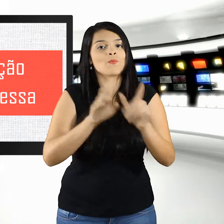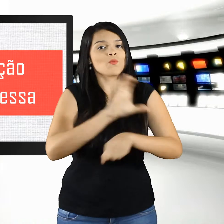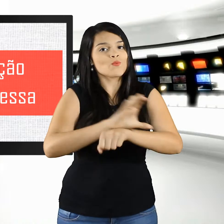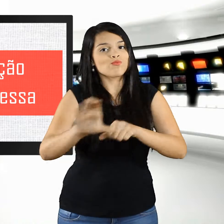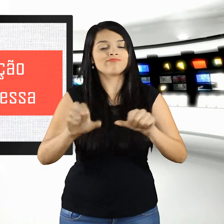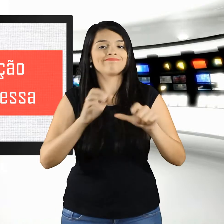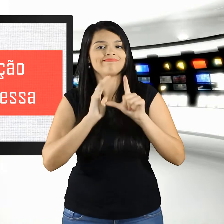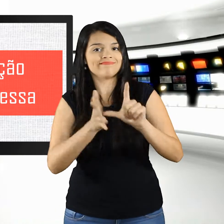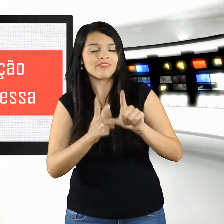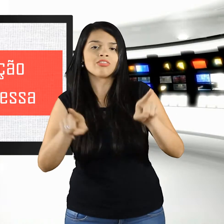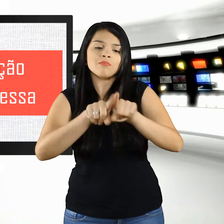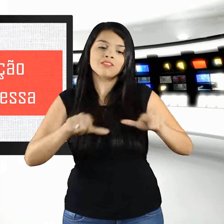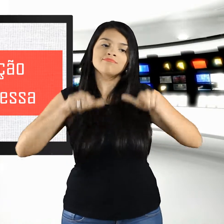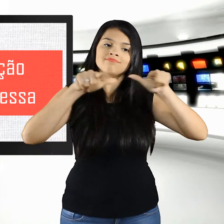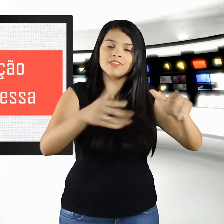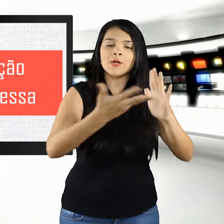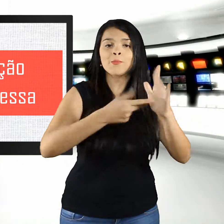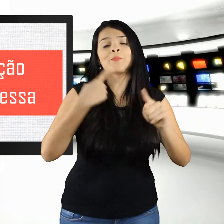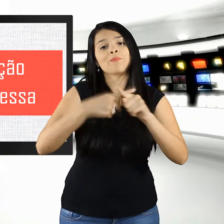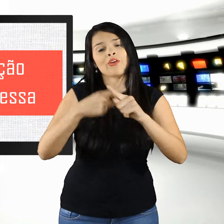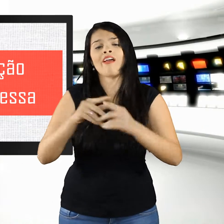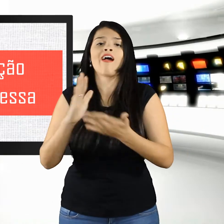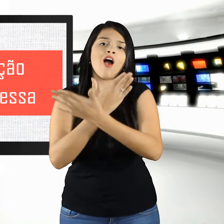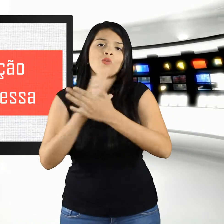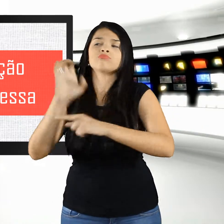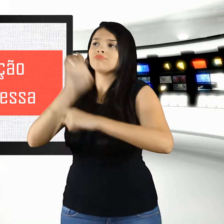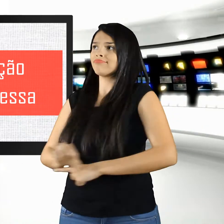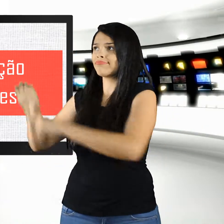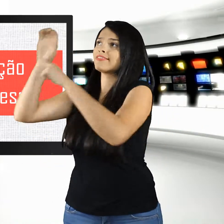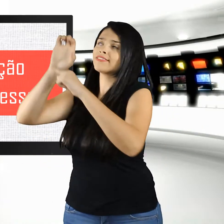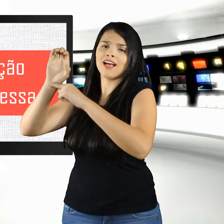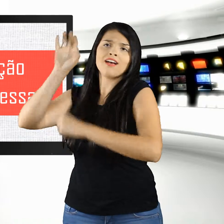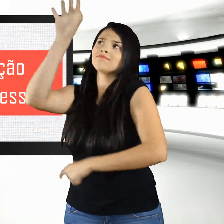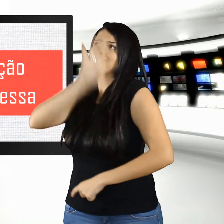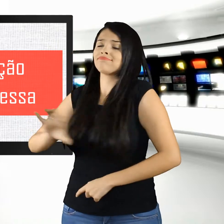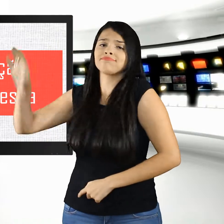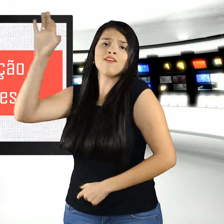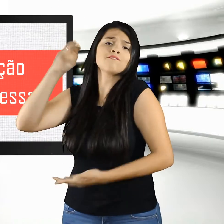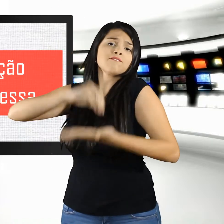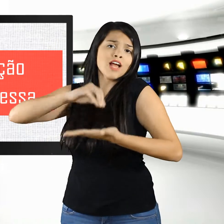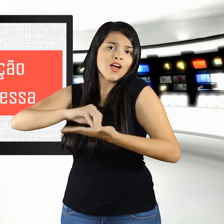ProLibras para compensar a ausência do curso Letras Libras nos estados onde não tem por falta de força